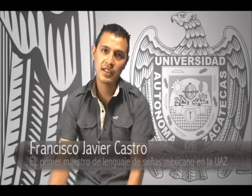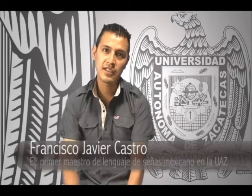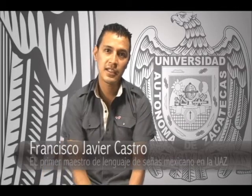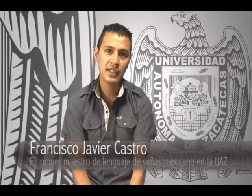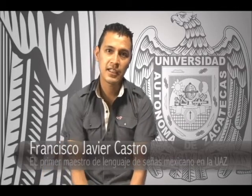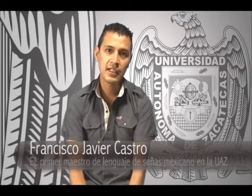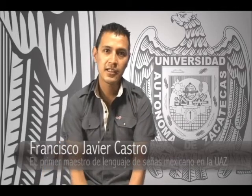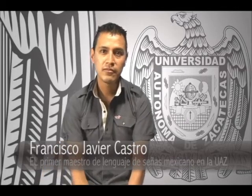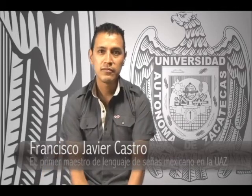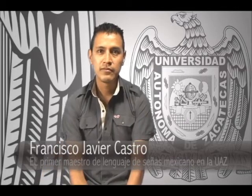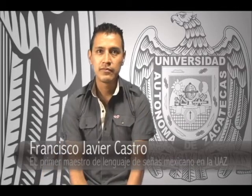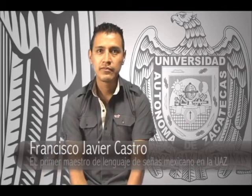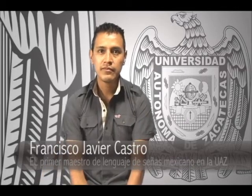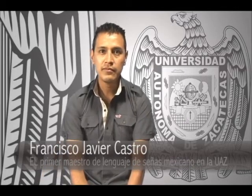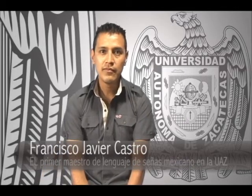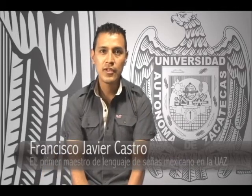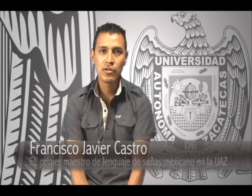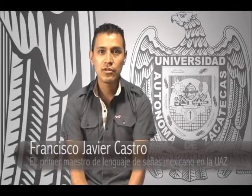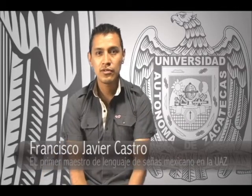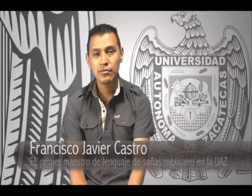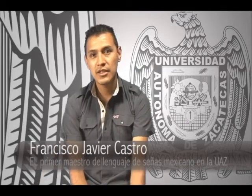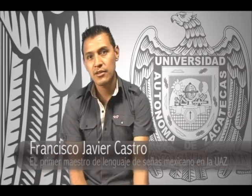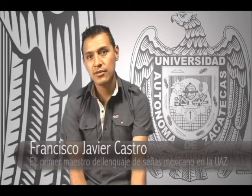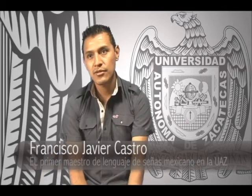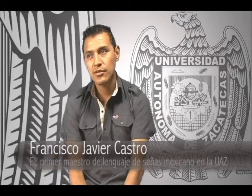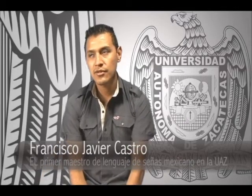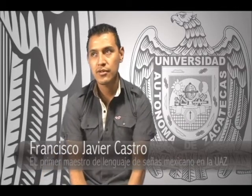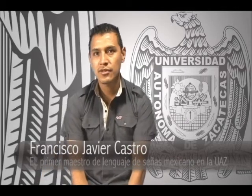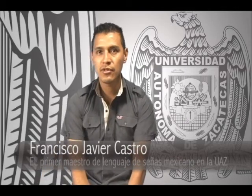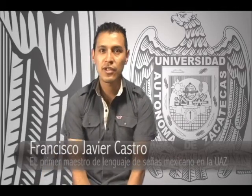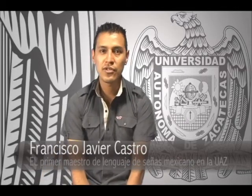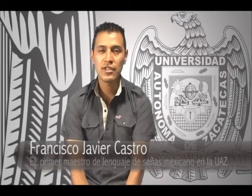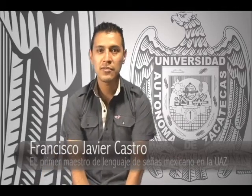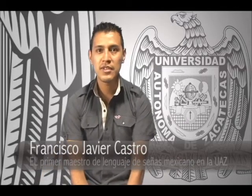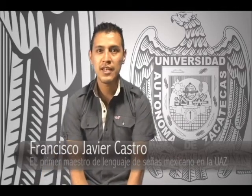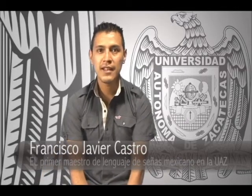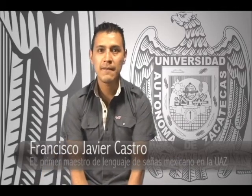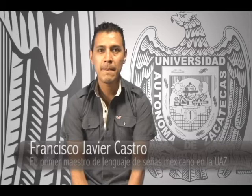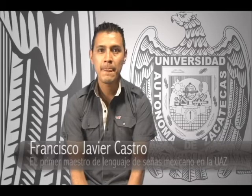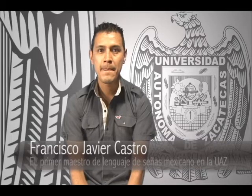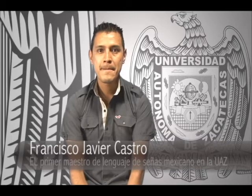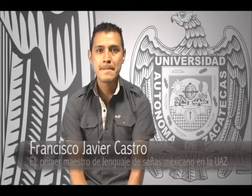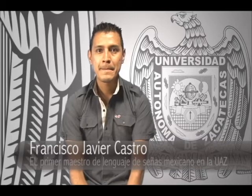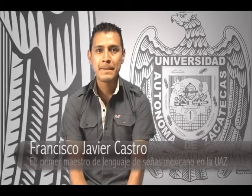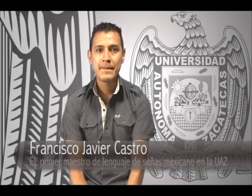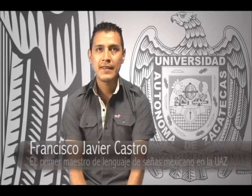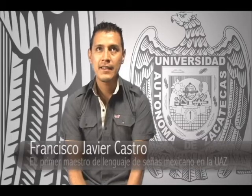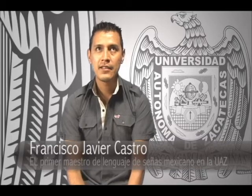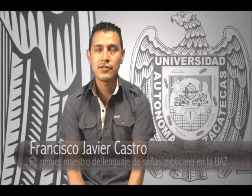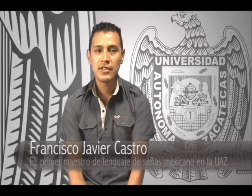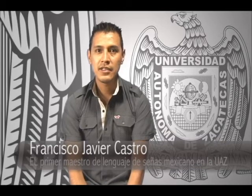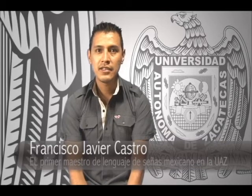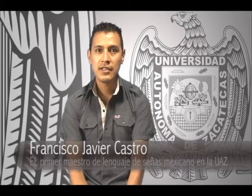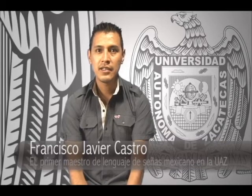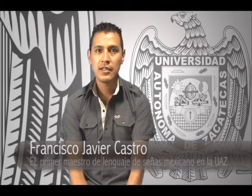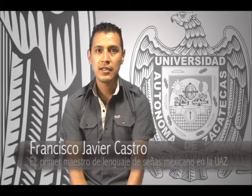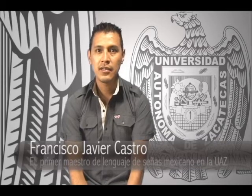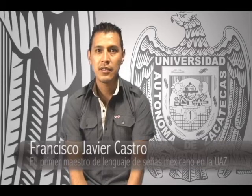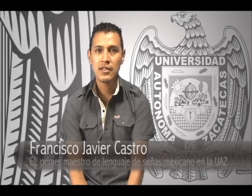SEC, otros son maestros de educación especial. Entonces, este, les